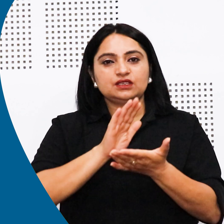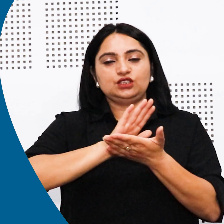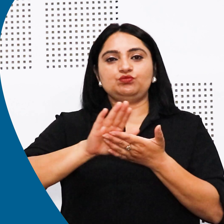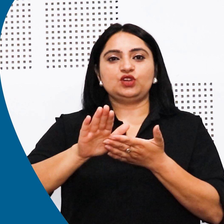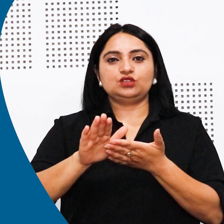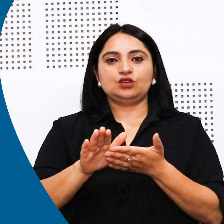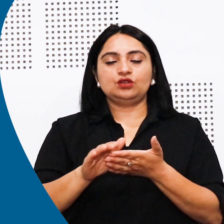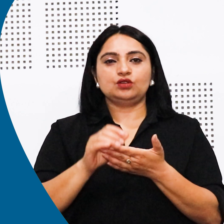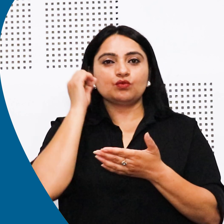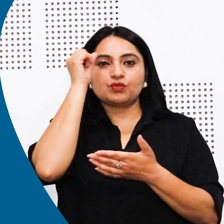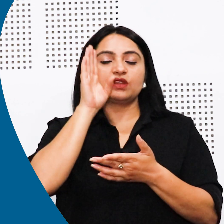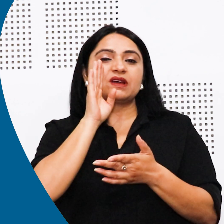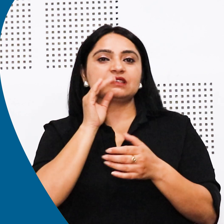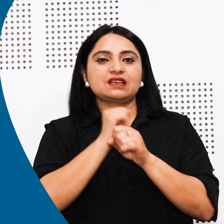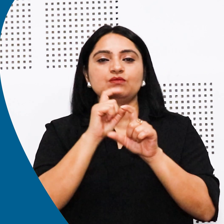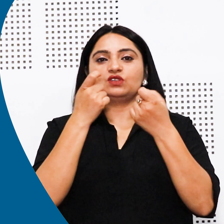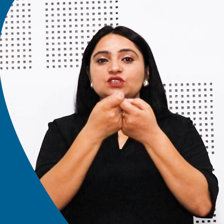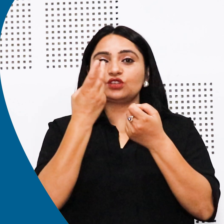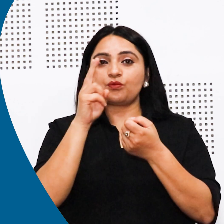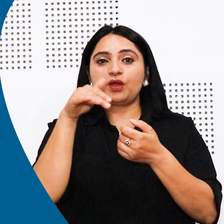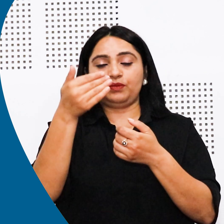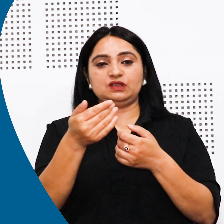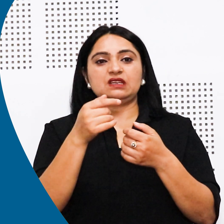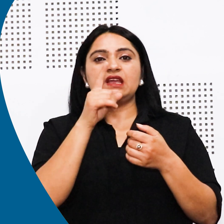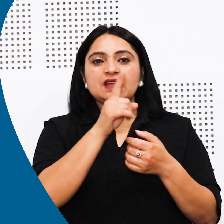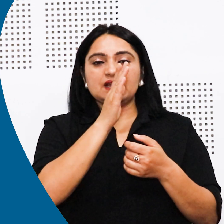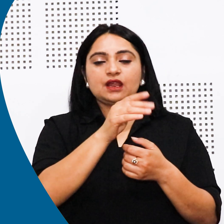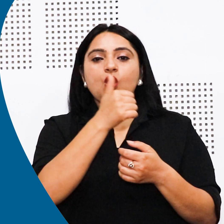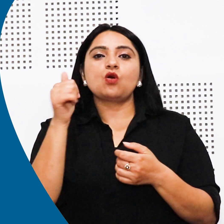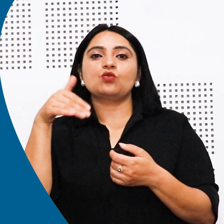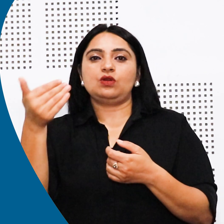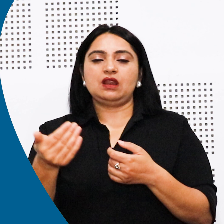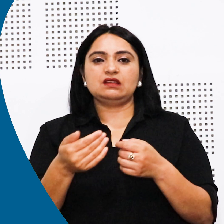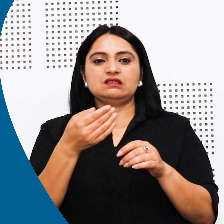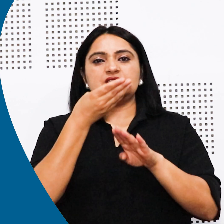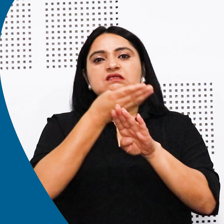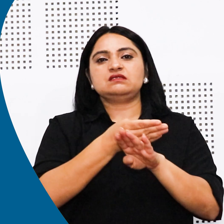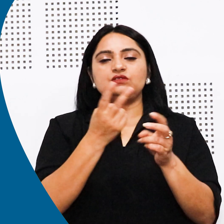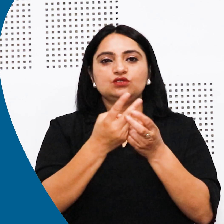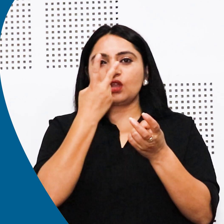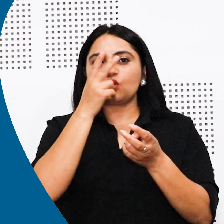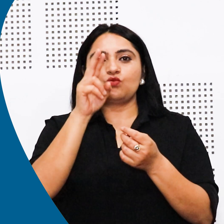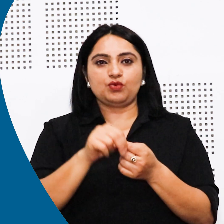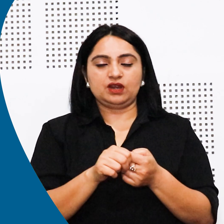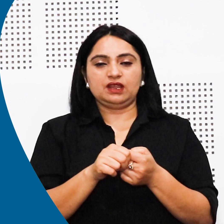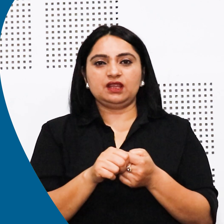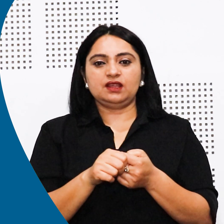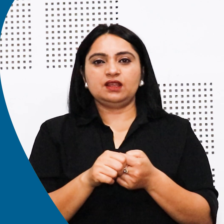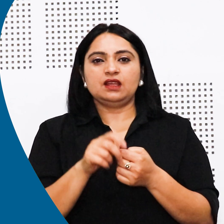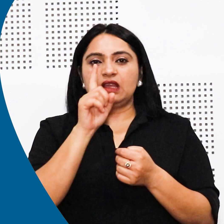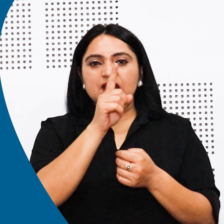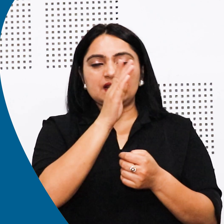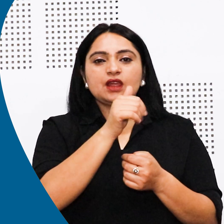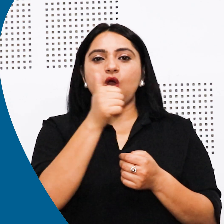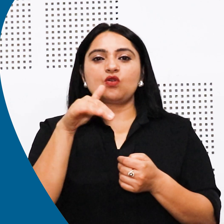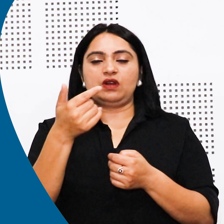चाहिँ परिभाषित कामको क्षेत्रहरू भइसकेपछि एकले अर्कालाई दुश्मन जस्तो गरिकन हेर्नुपर्ने अथवा एकले अर्कालाई